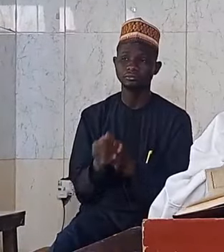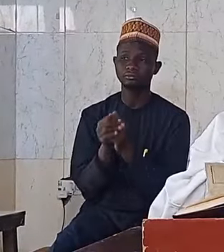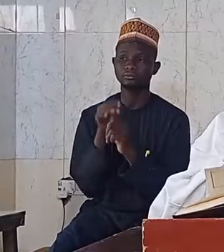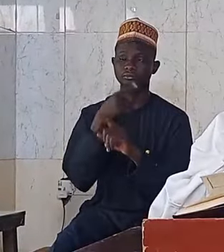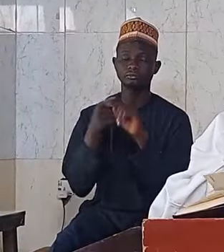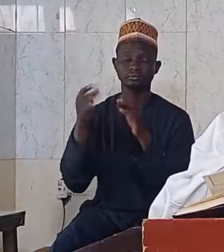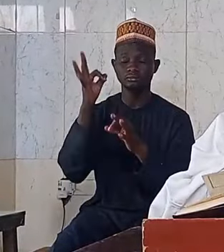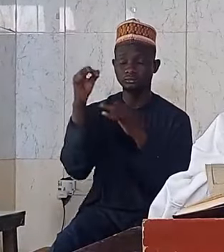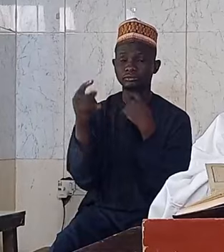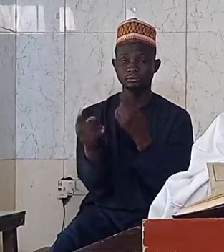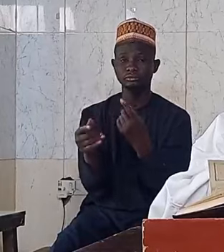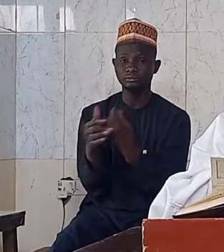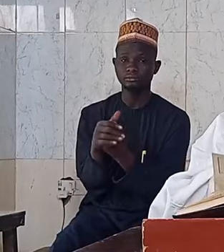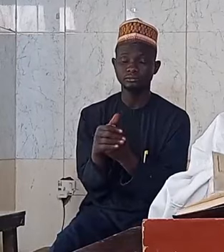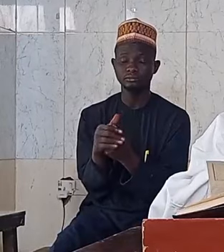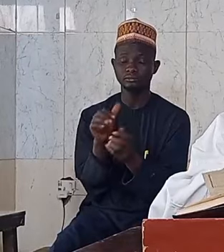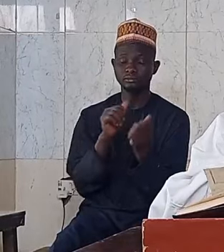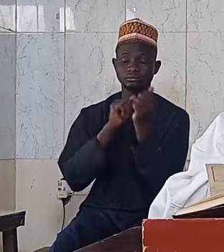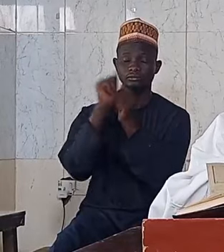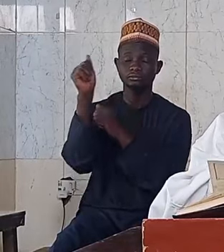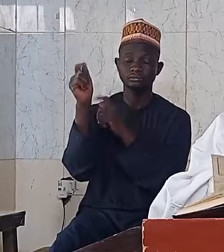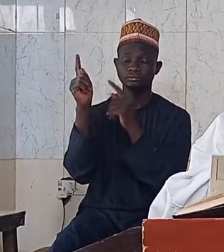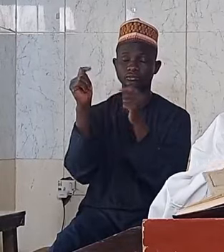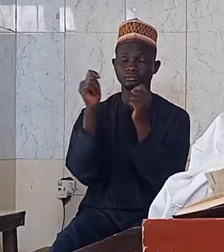أما إذا كسي مررت